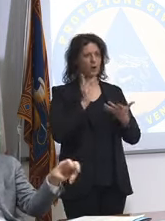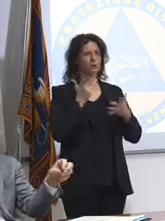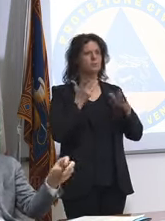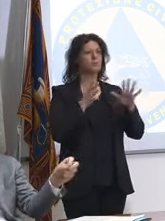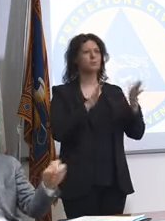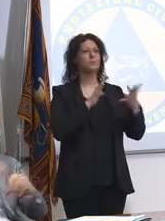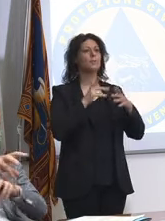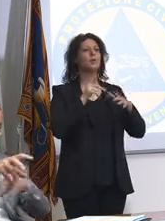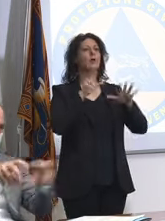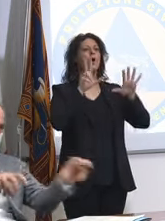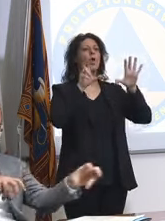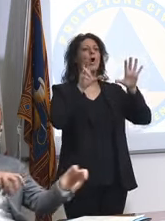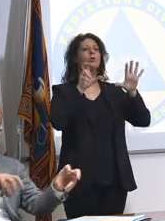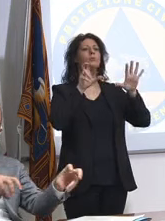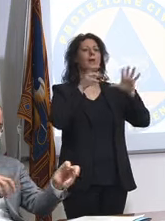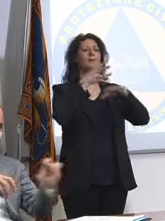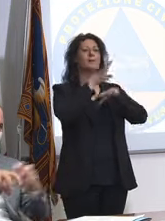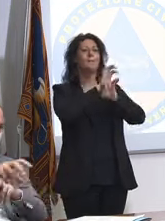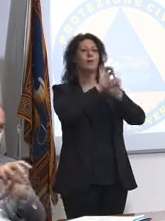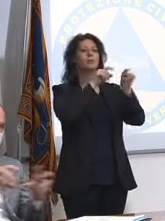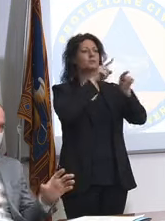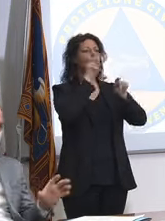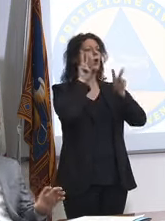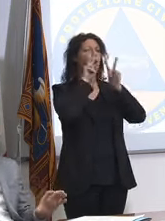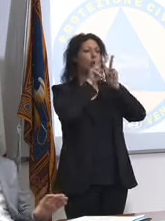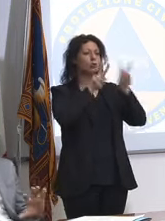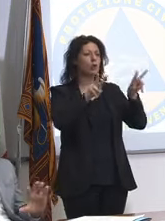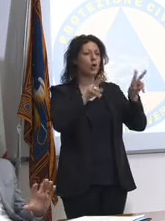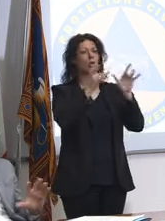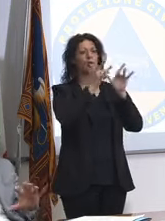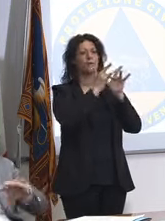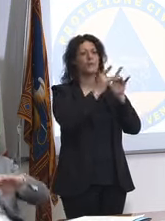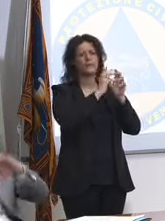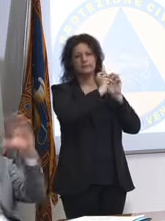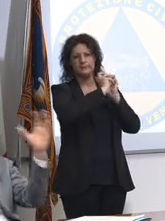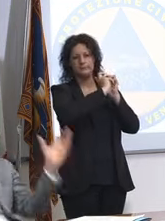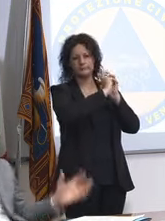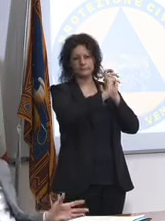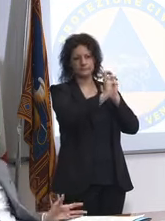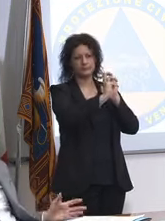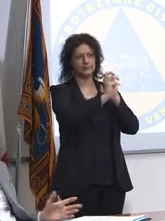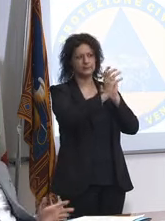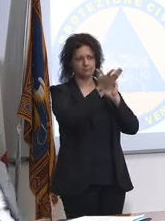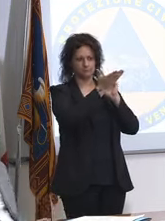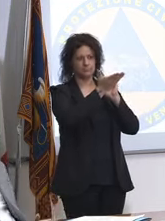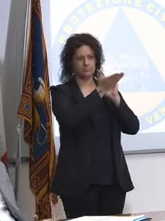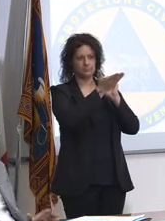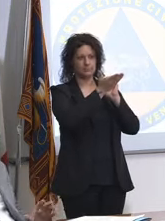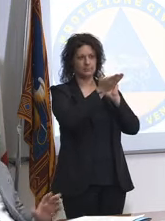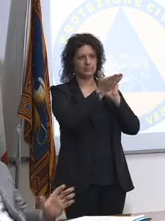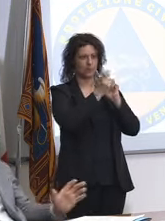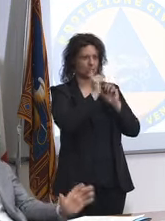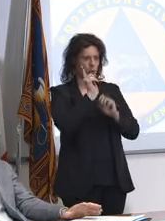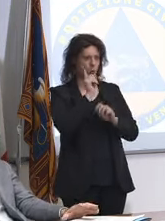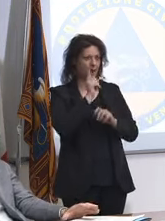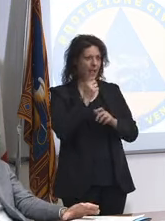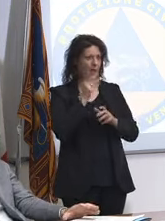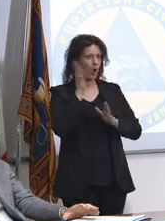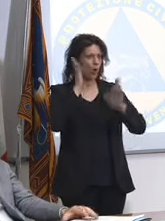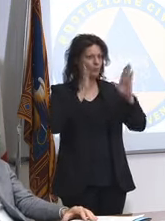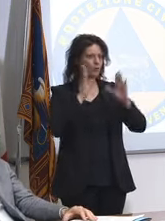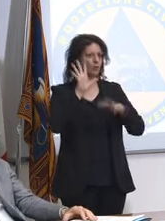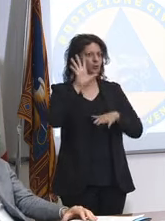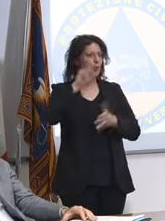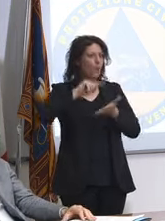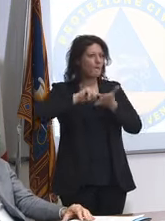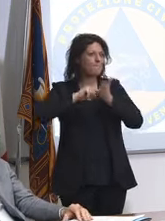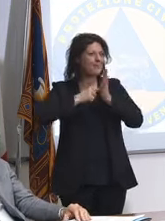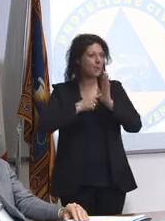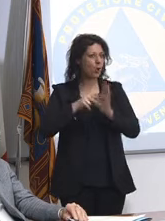di positivi tracciati e controtracciati, cioè non è che stiamo parlando di 5 milioni di venti.